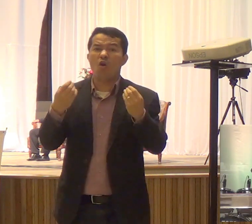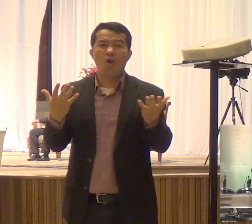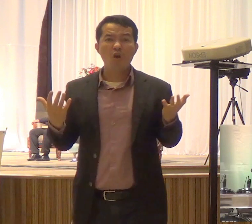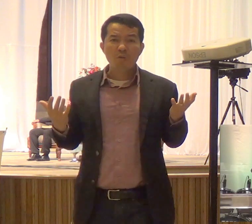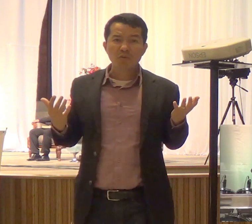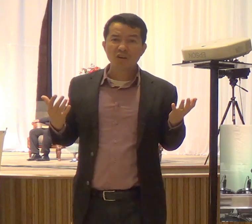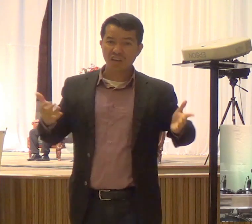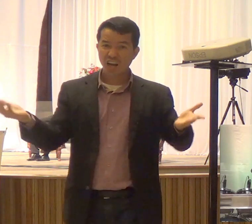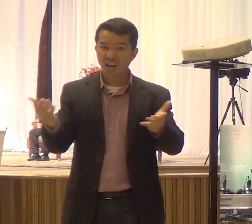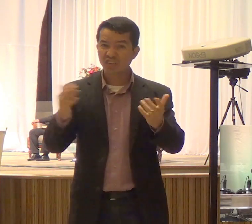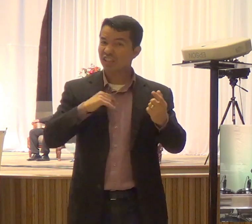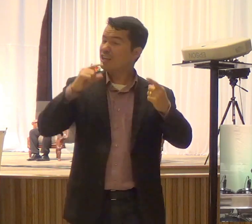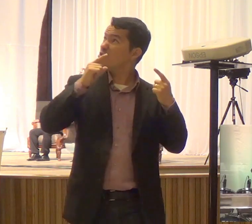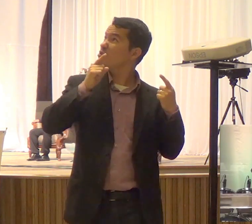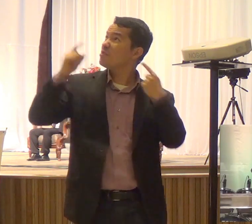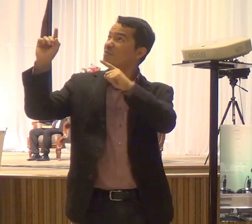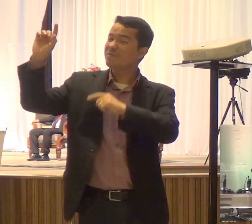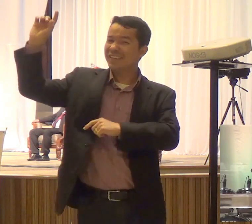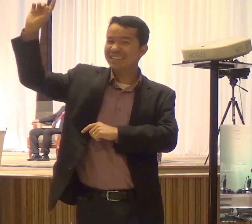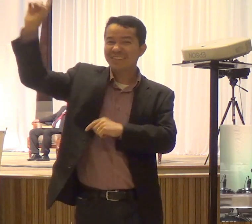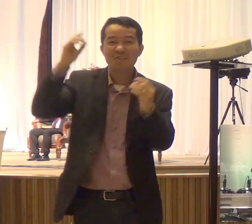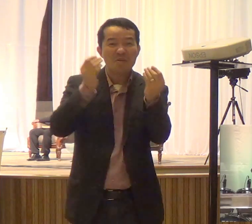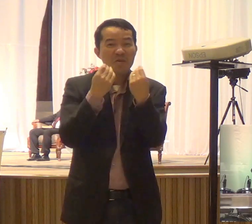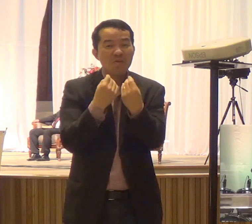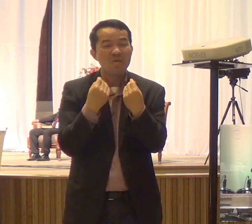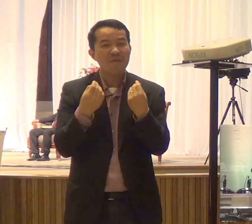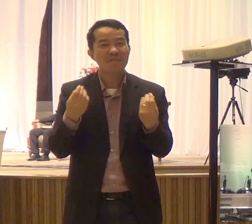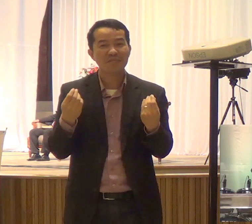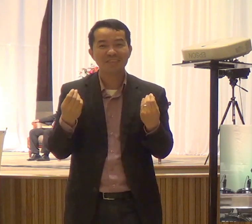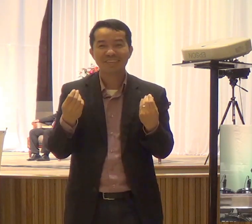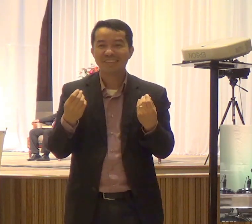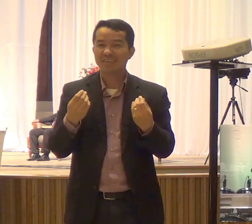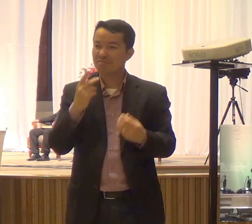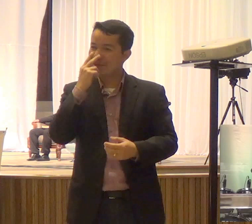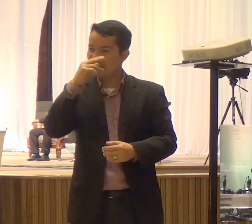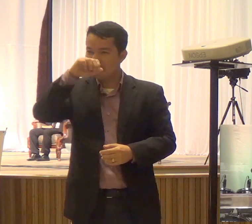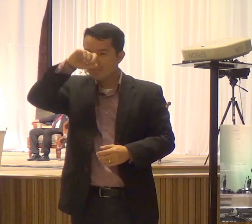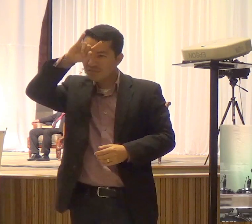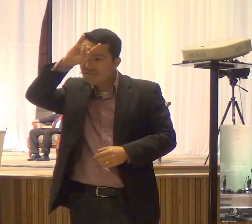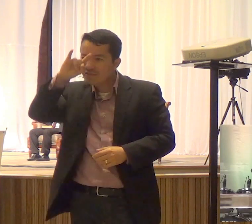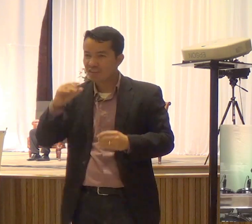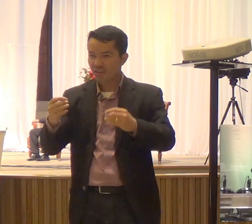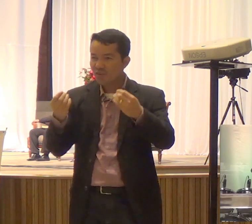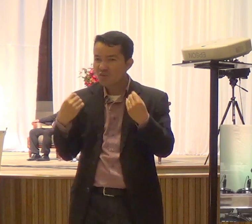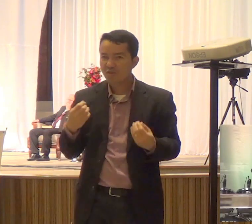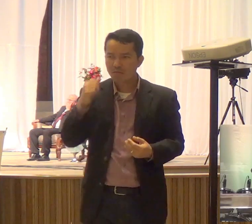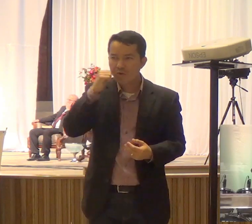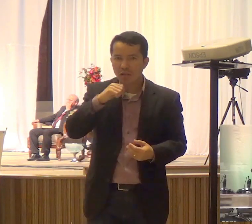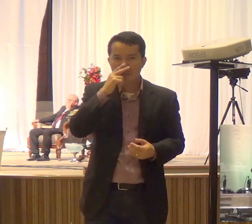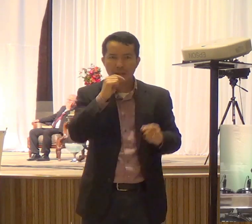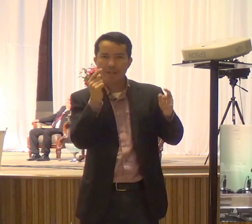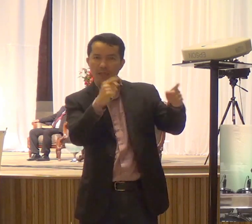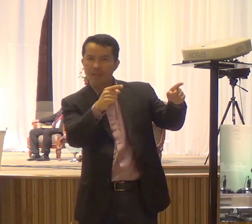de transgredir grandemente. Como uma mulher que é infiel ao seu